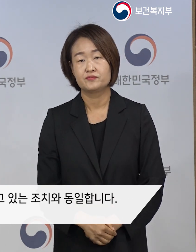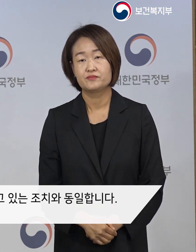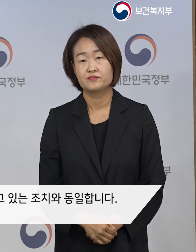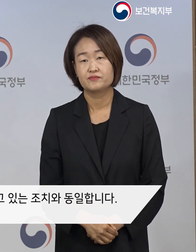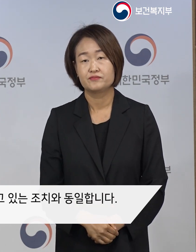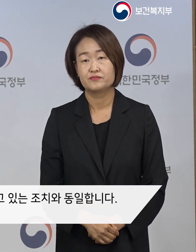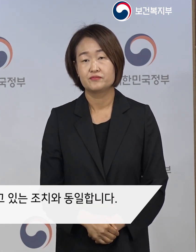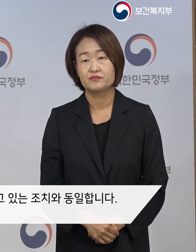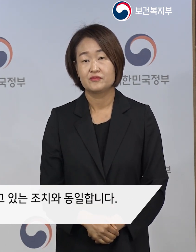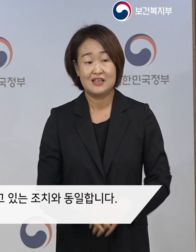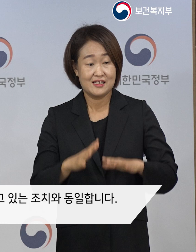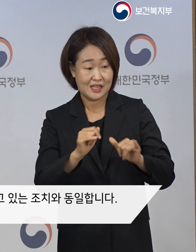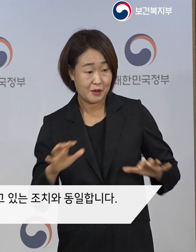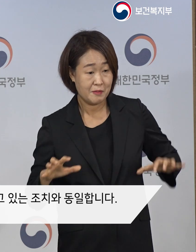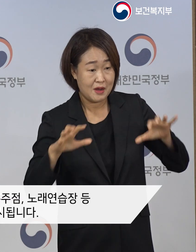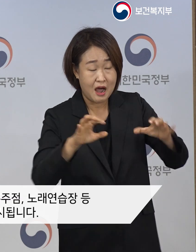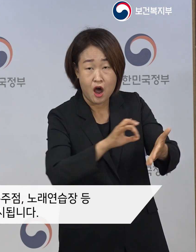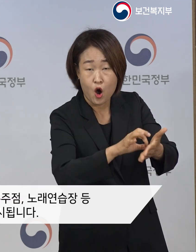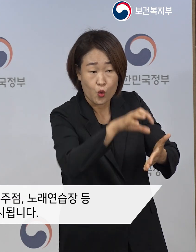조치와 동일합니다.